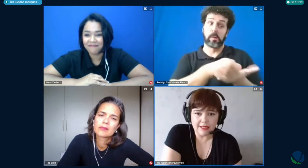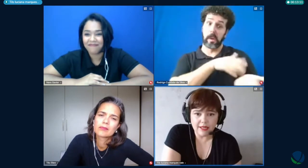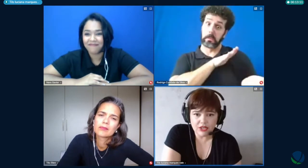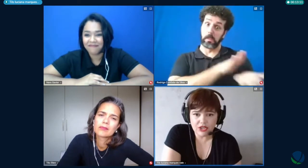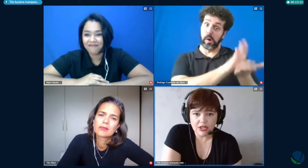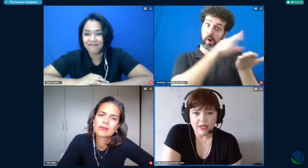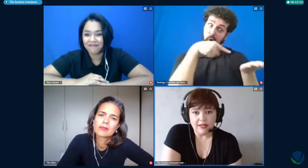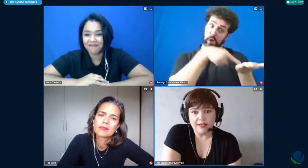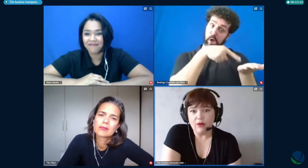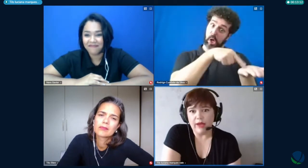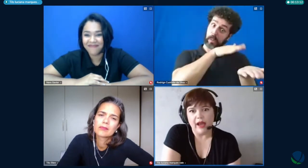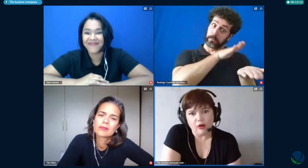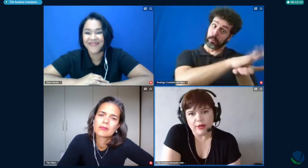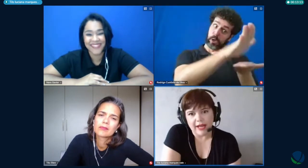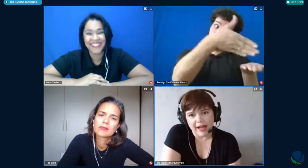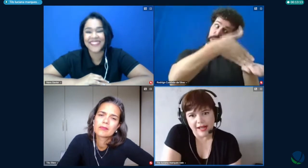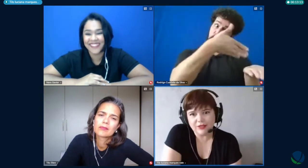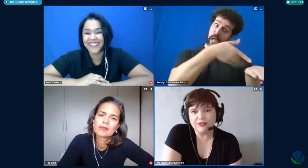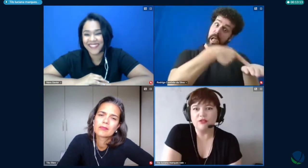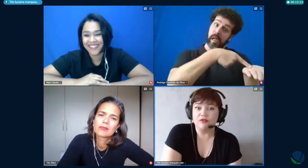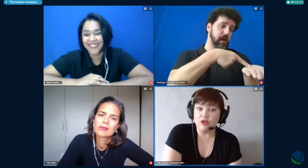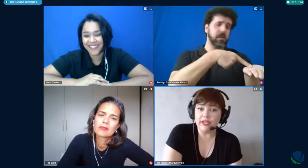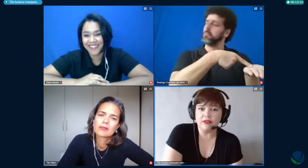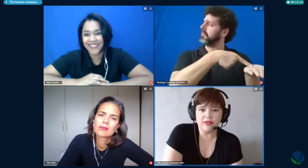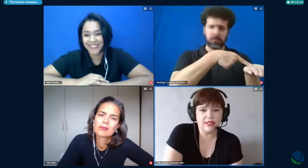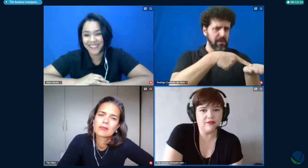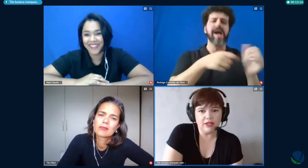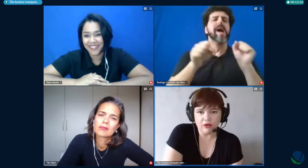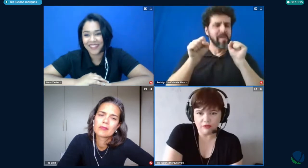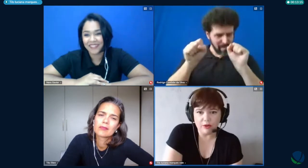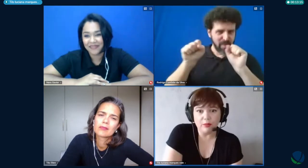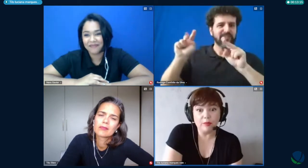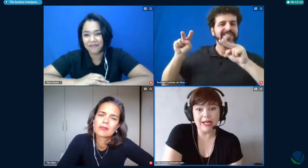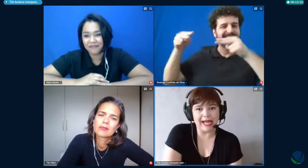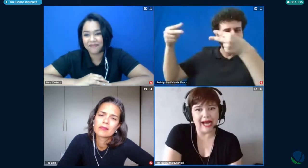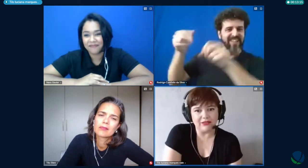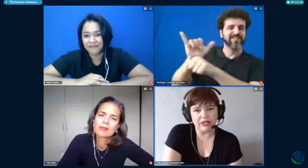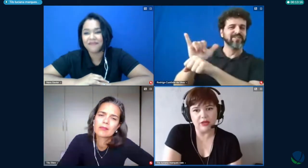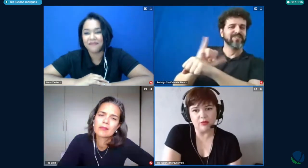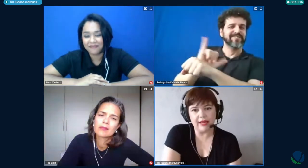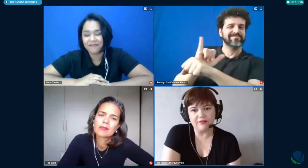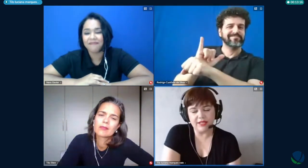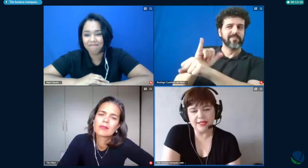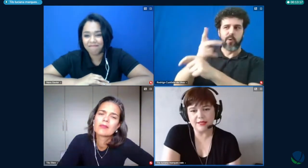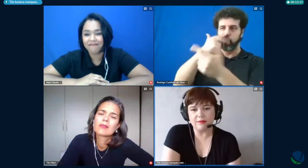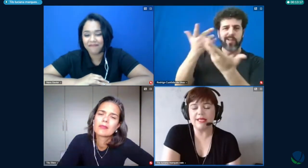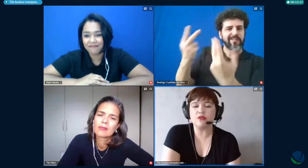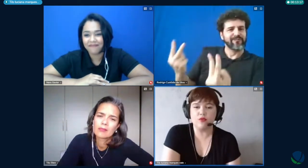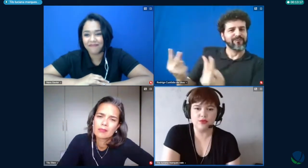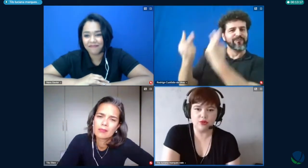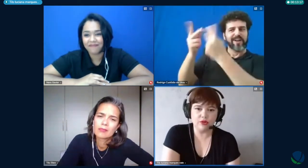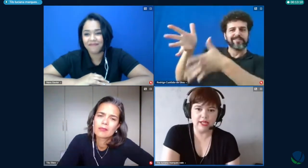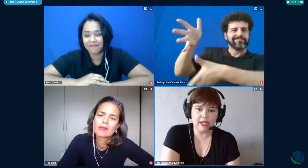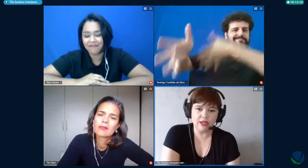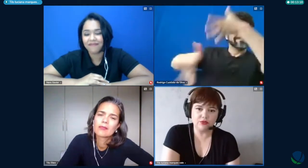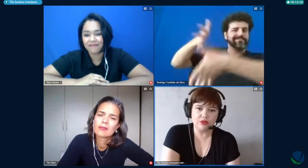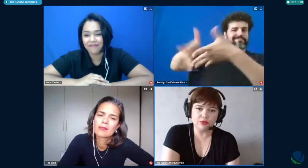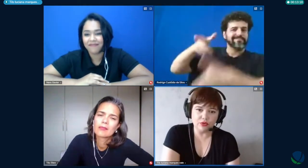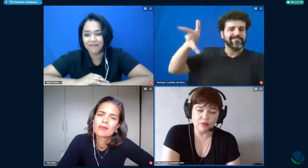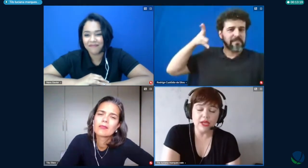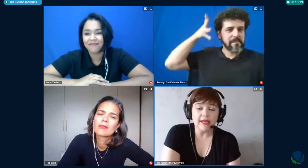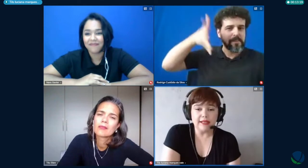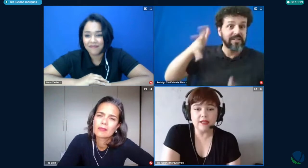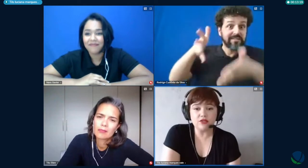gostei bastante. Não é obrigado, não foi, inclusive, não foi publicado em nenhuma revista, mas consta o link